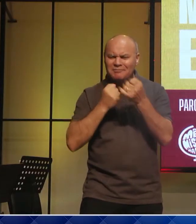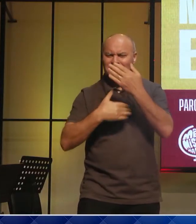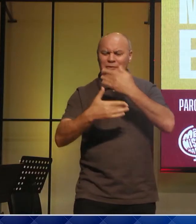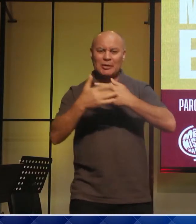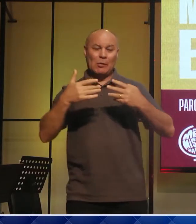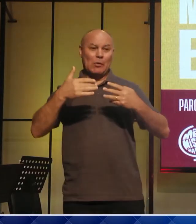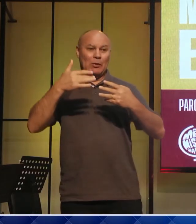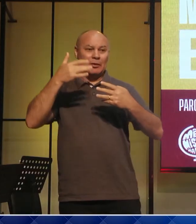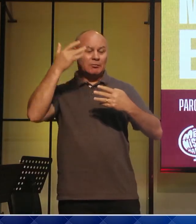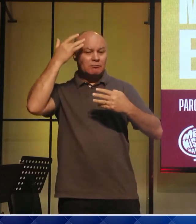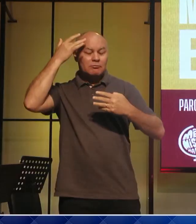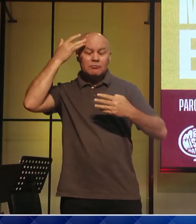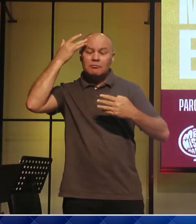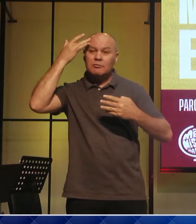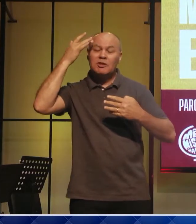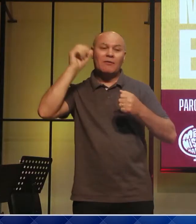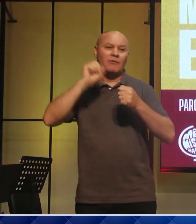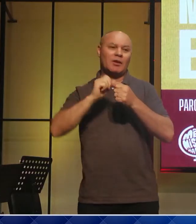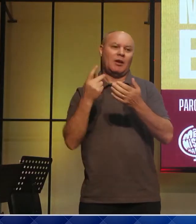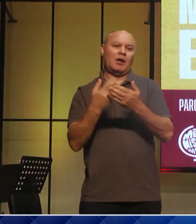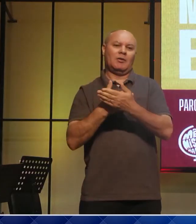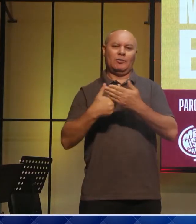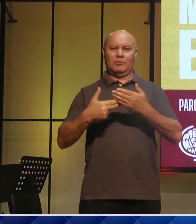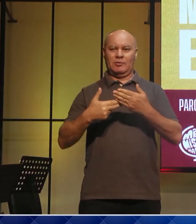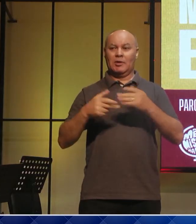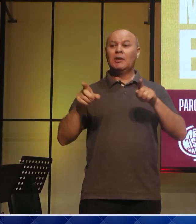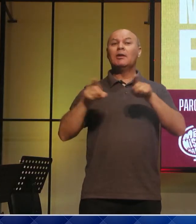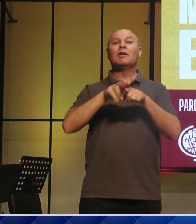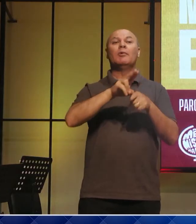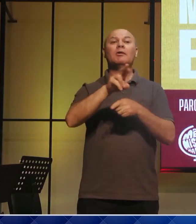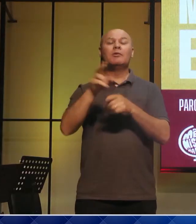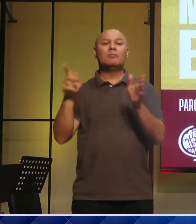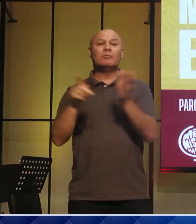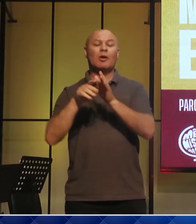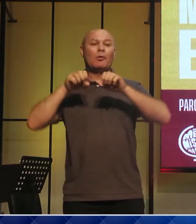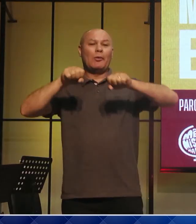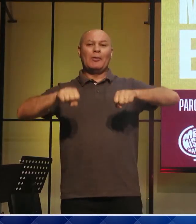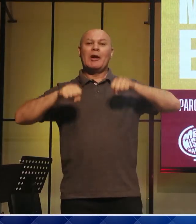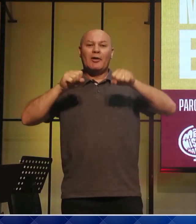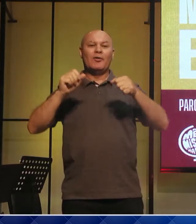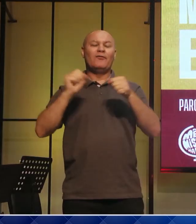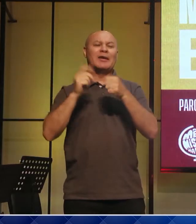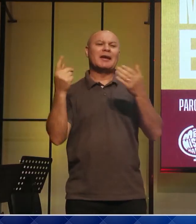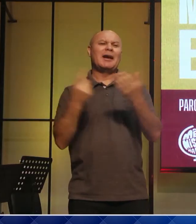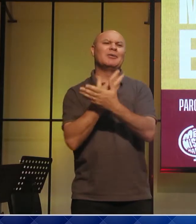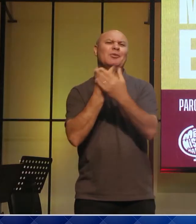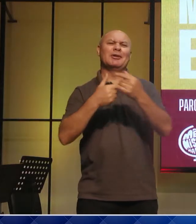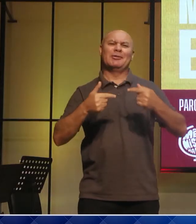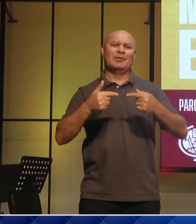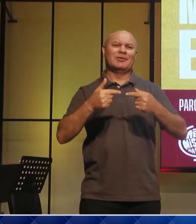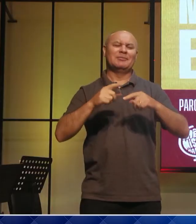Os irmãos de Canoas vão fazer muita coisa sem saber o que está fazendo.